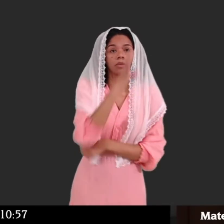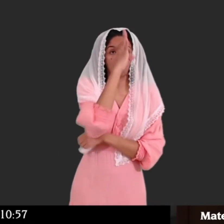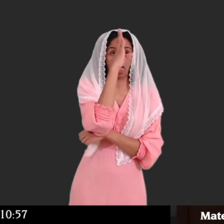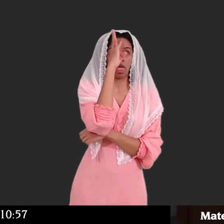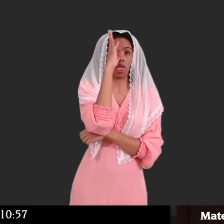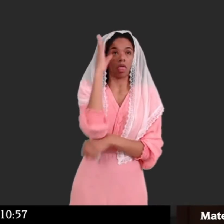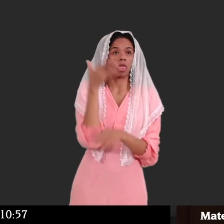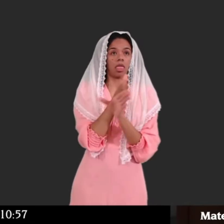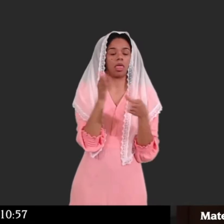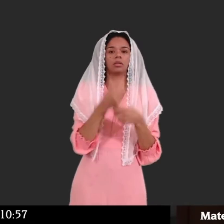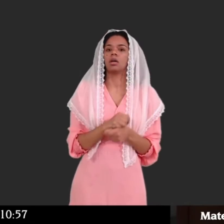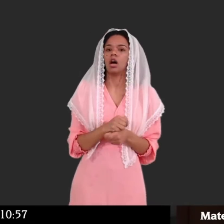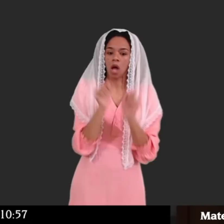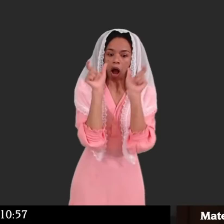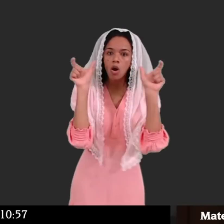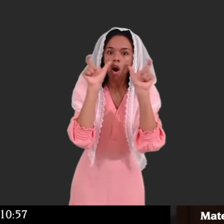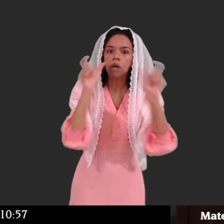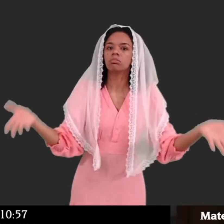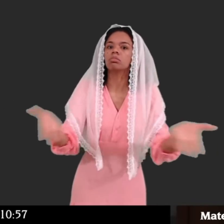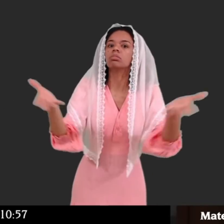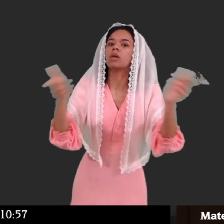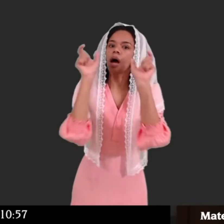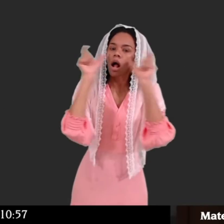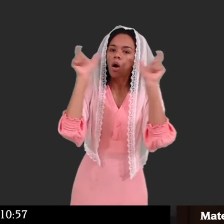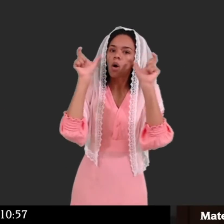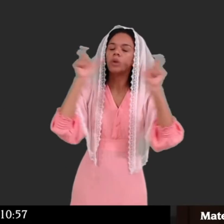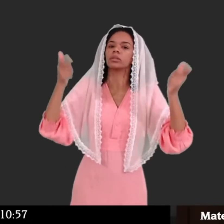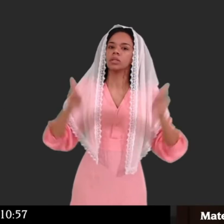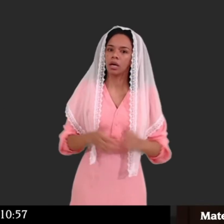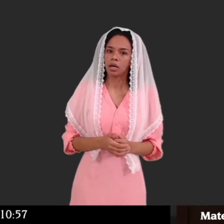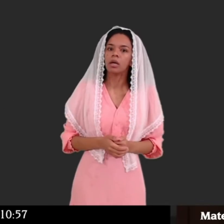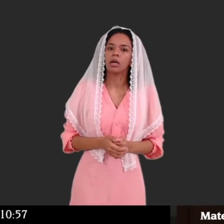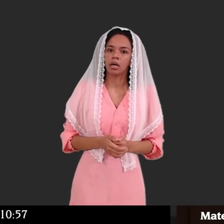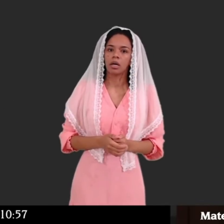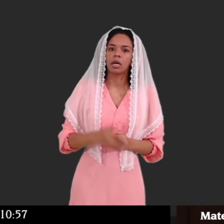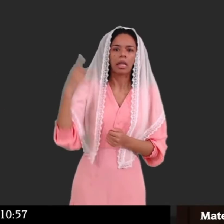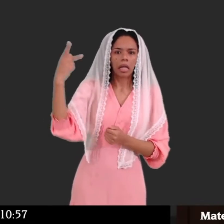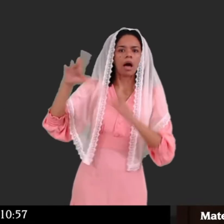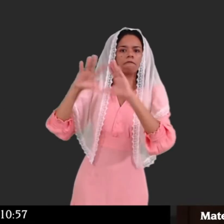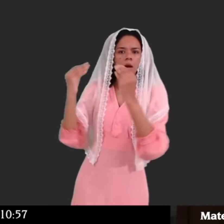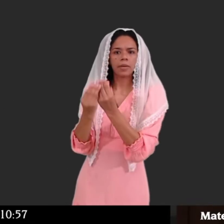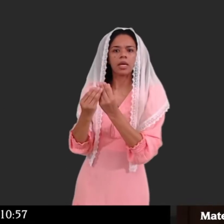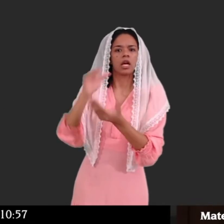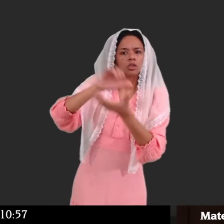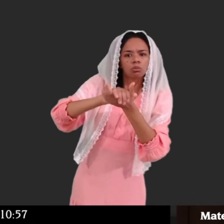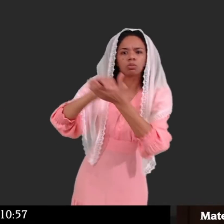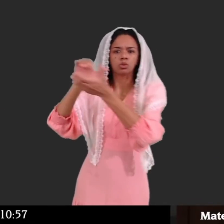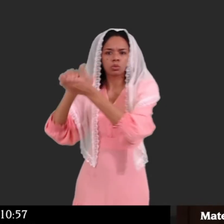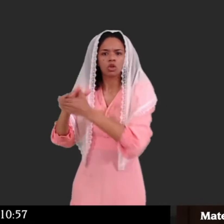sua família dormir. Sacode, acorda, acorda, balança. Balança seu filho, seu marido, sua esposa, seu